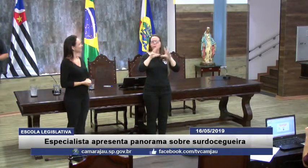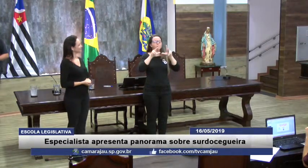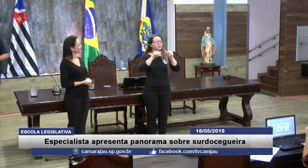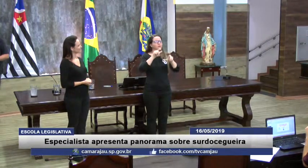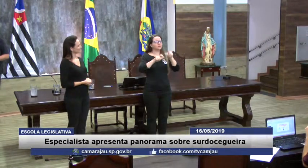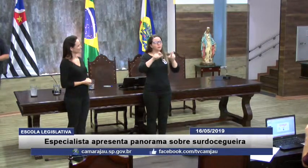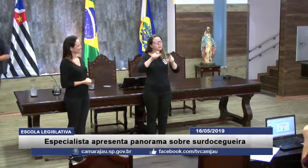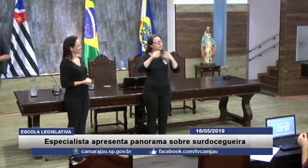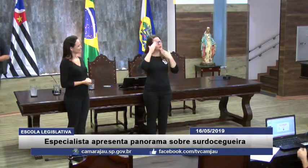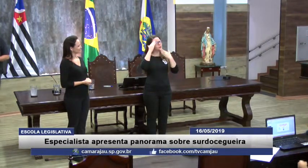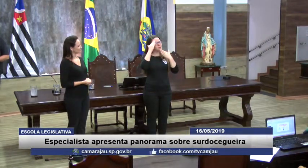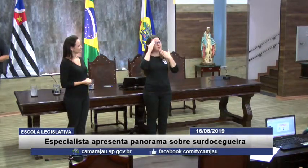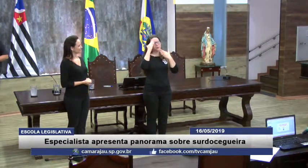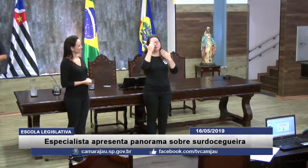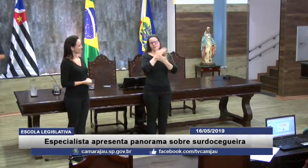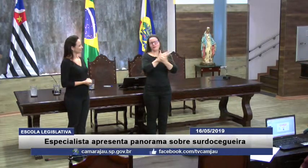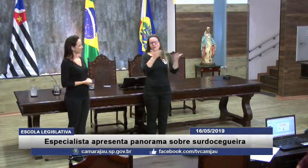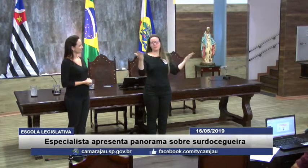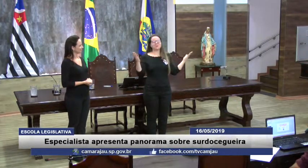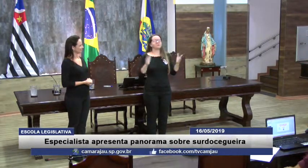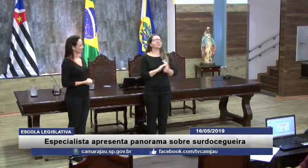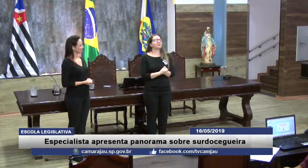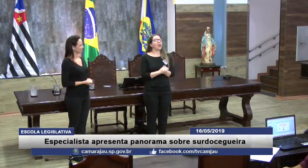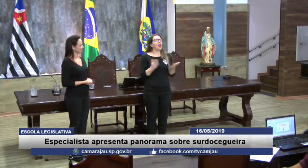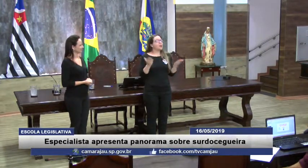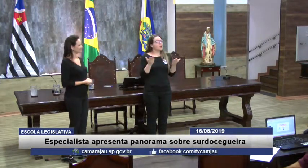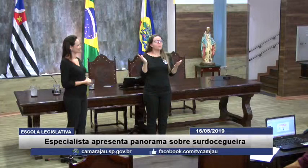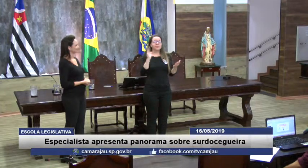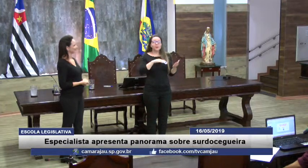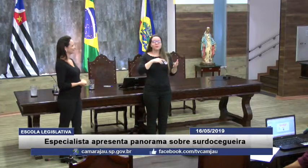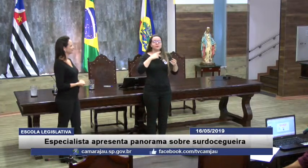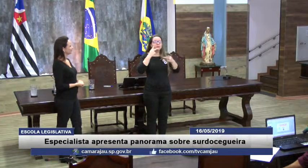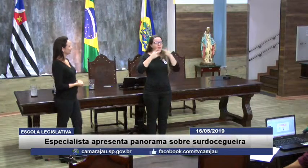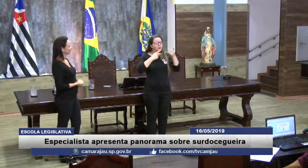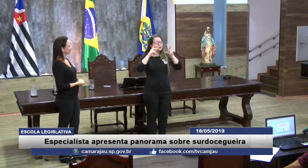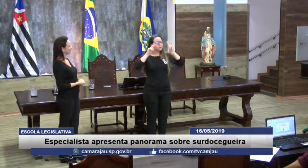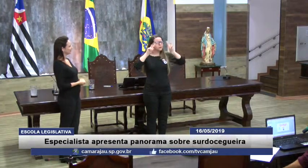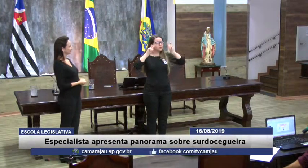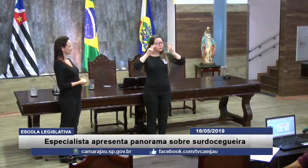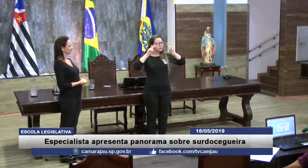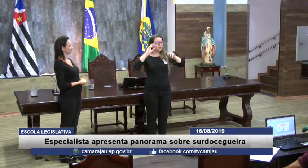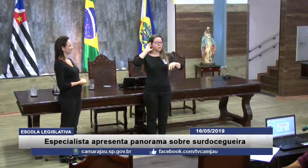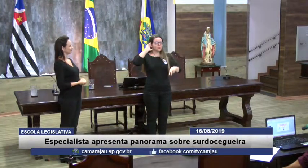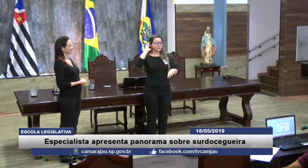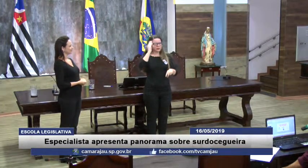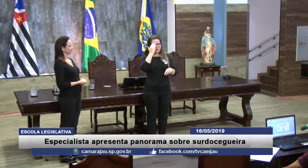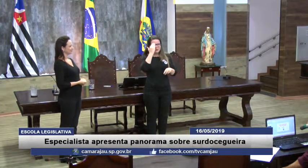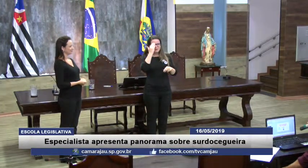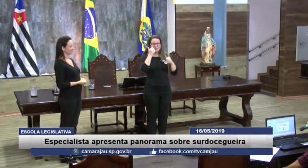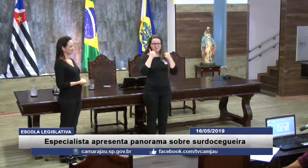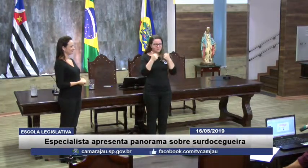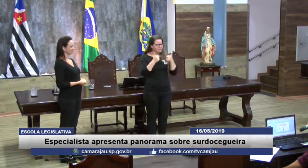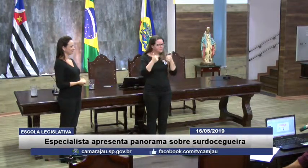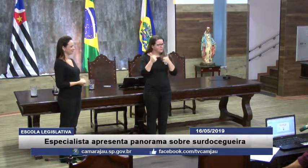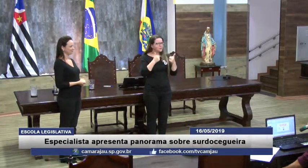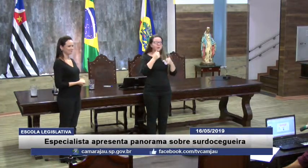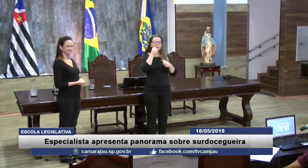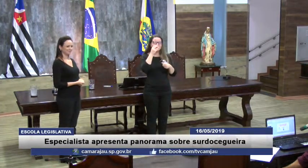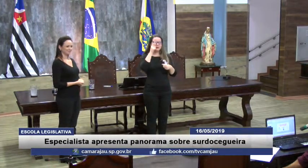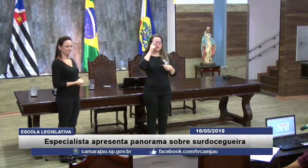Câmara está me permitindo estar aqui falando um pouco sobre surdo-cegueira. Então, primeiramente, muito